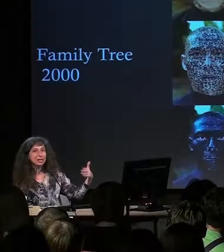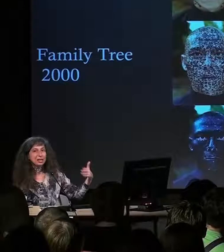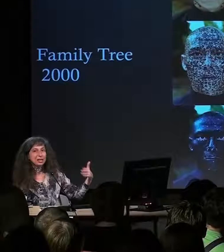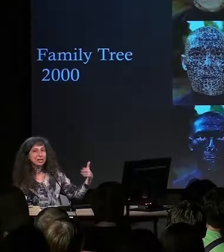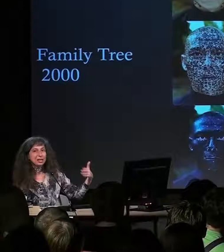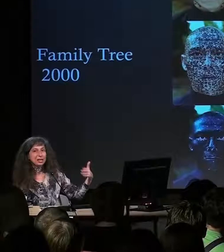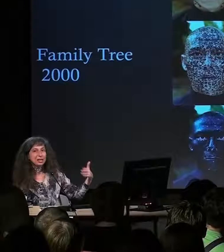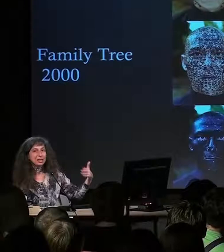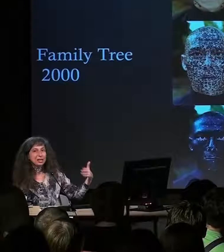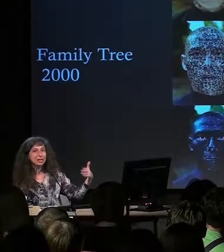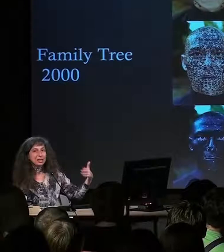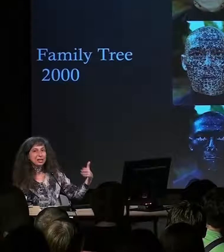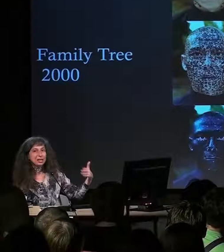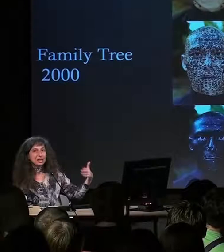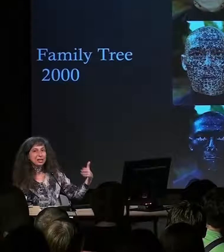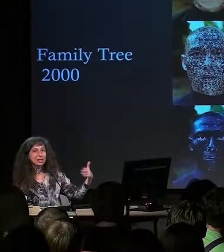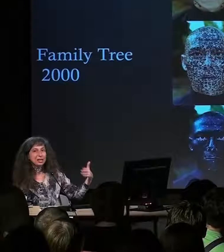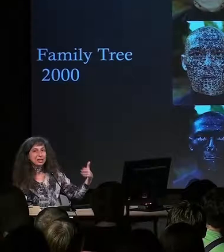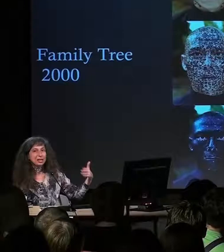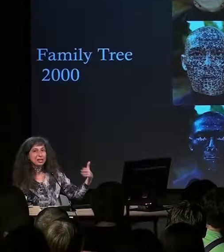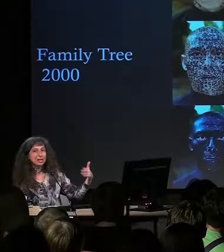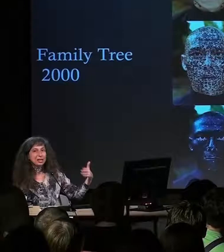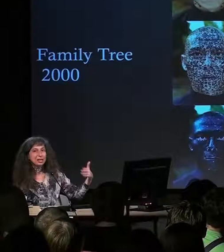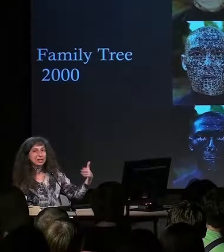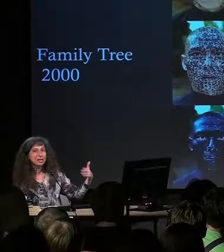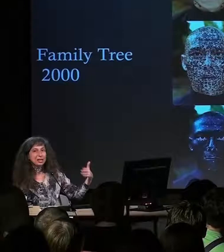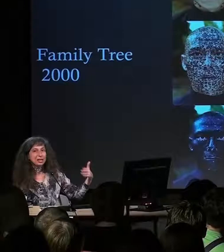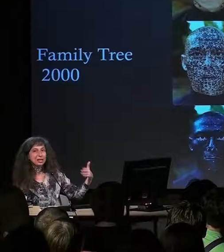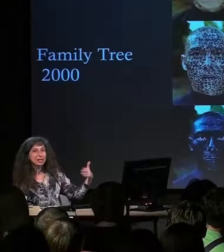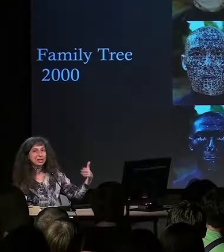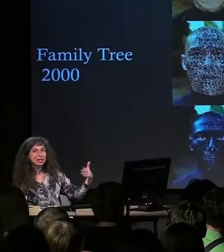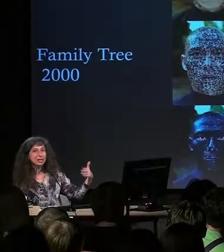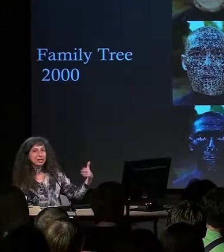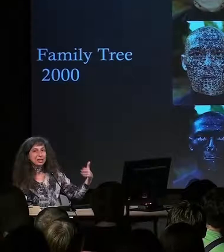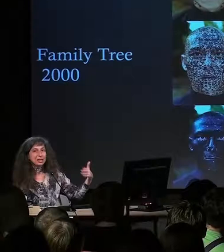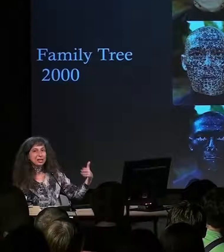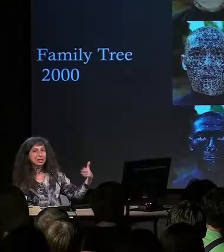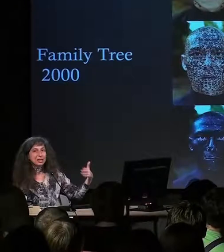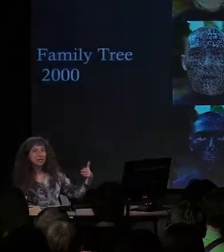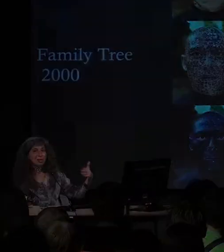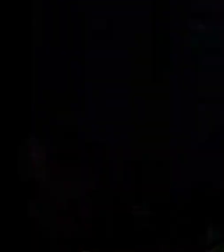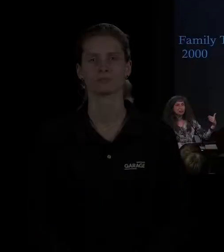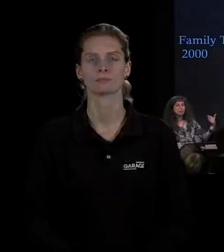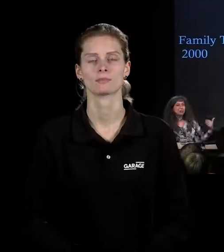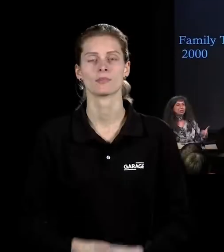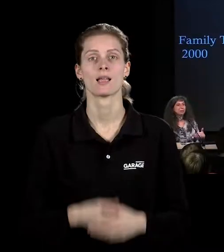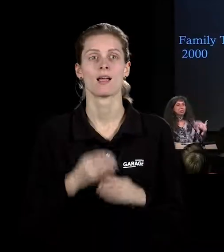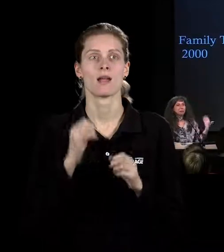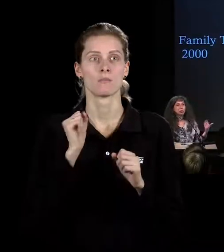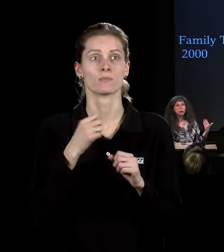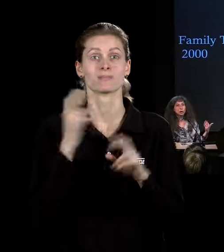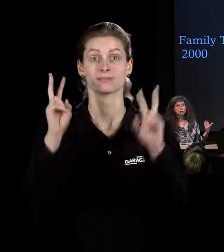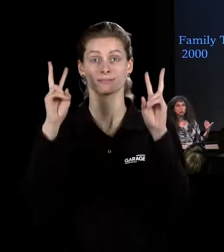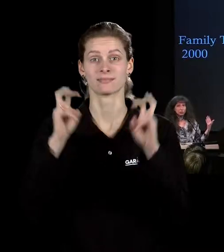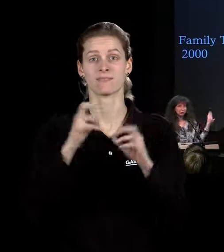уже почти полностью черное. На последней фотографии художник уже полностью покрыт черной краской. Это семейное древо,